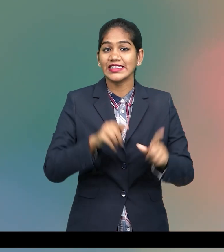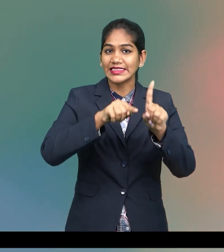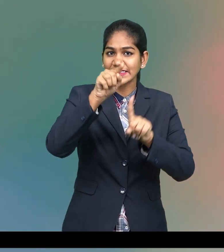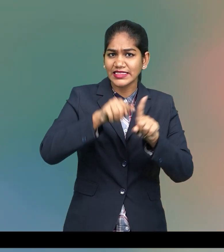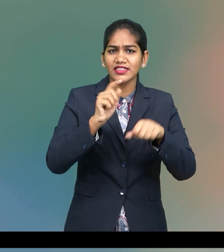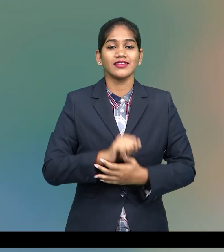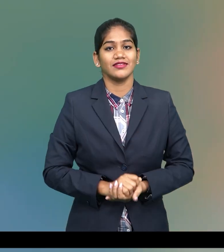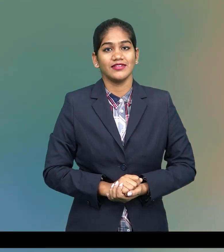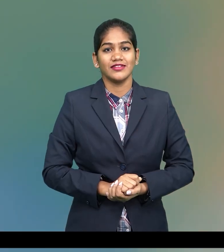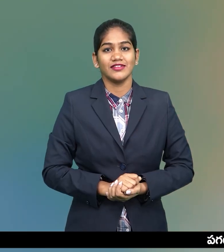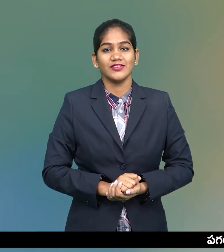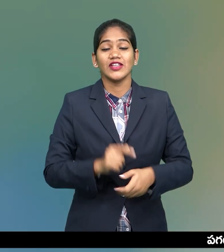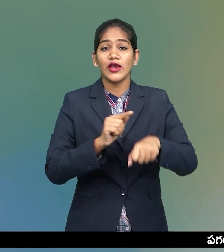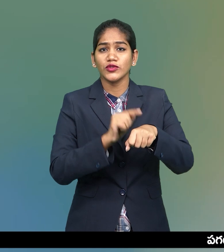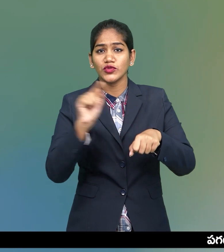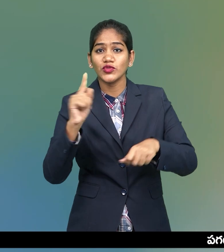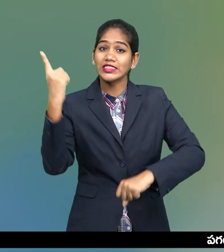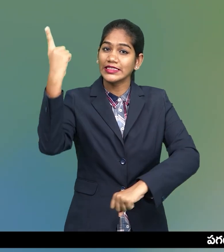ఉష్ణోగ్రత పగటిపూట తాకవచ్చు